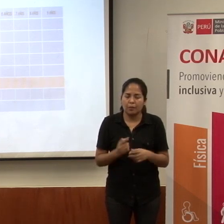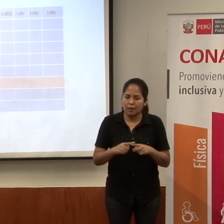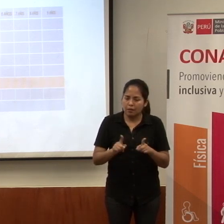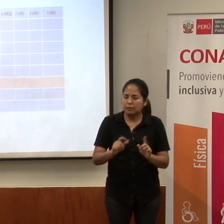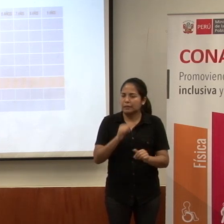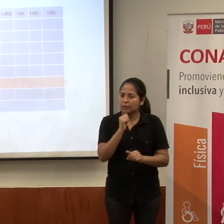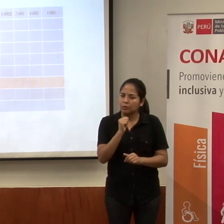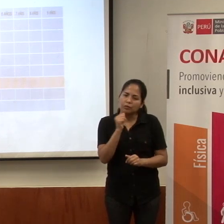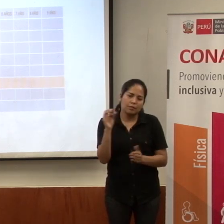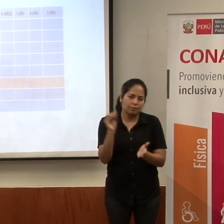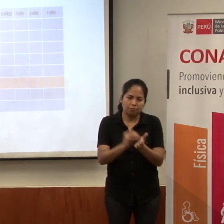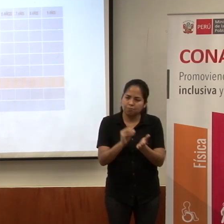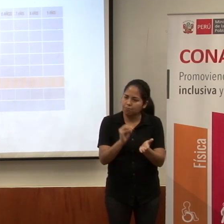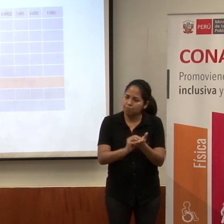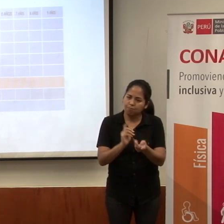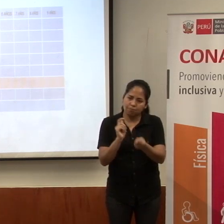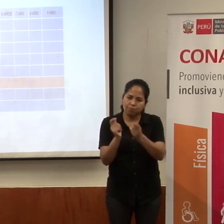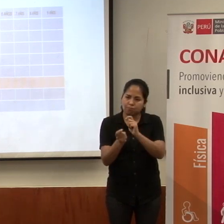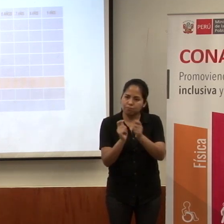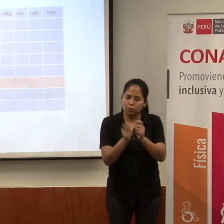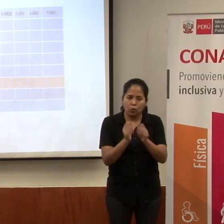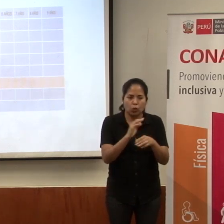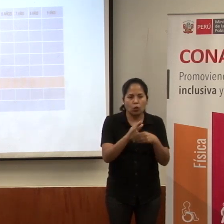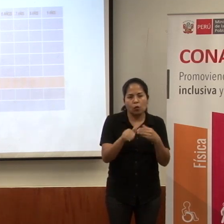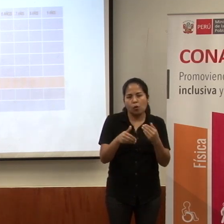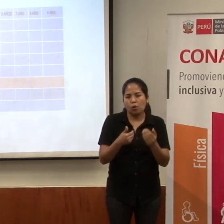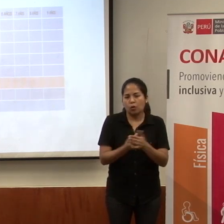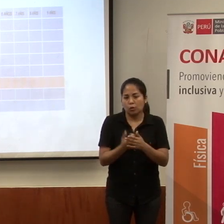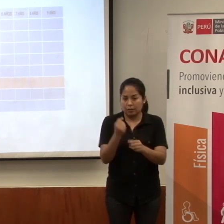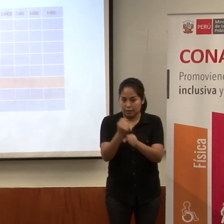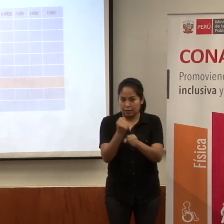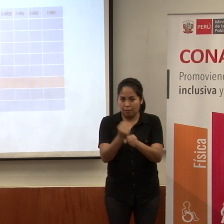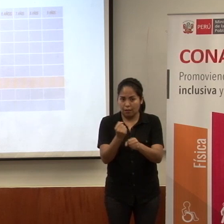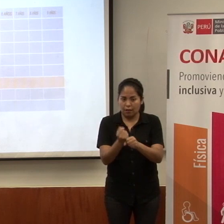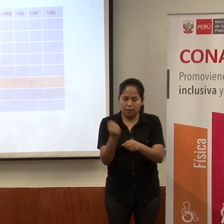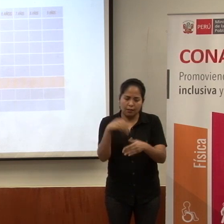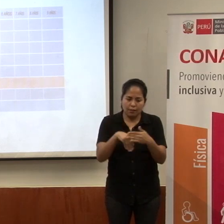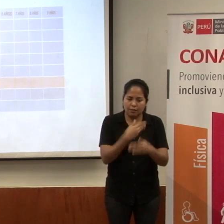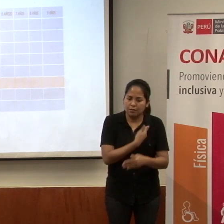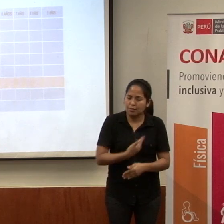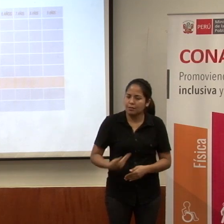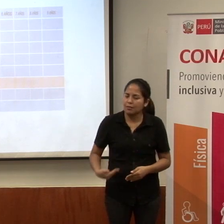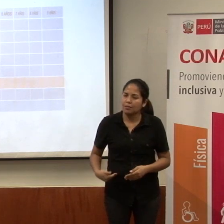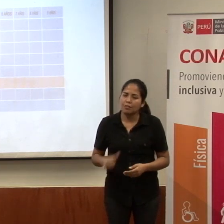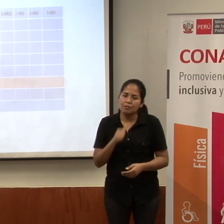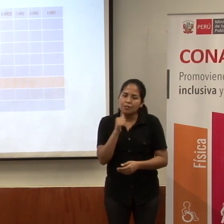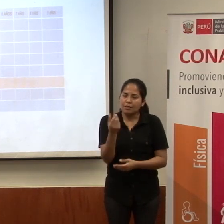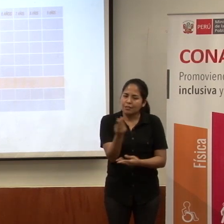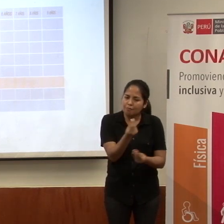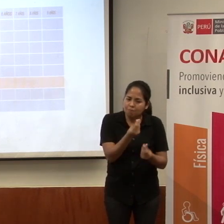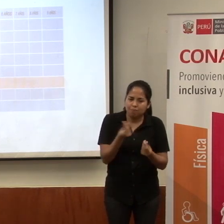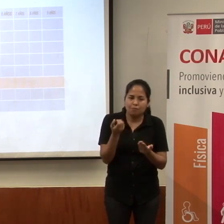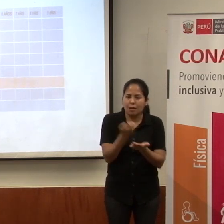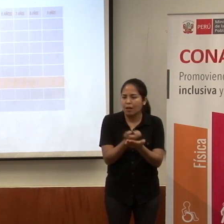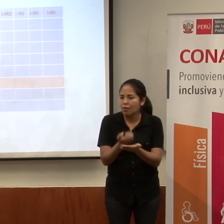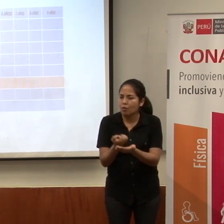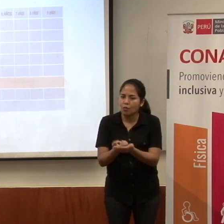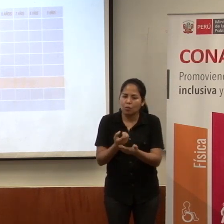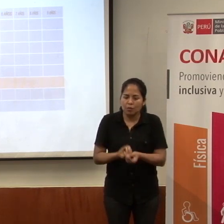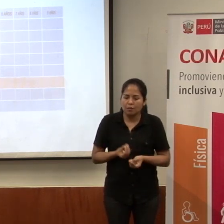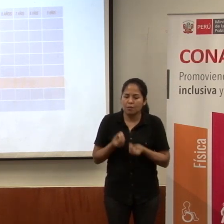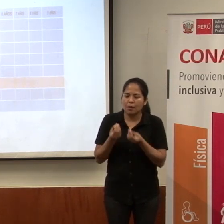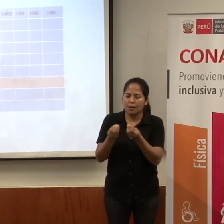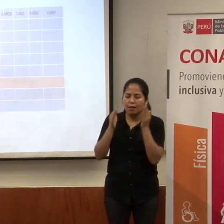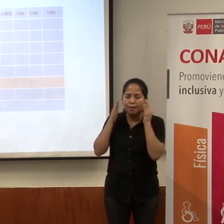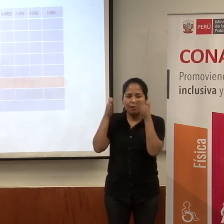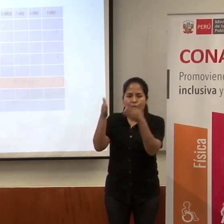todavía falta mucho. Todos los que están en políticas públicas sabemos que los recursos son limitados, ¿no es cierto? Que todavía faltan muchas